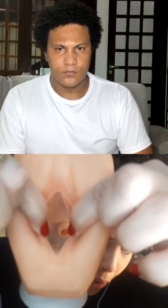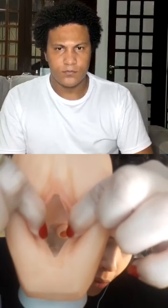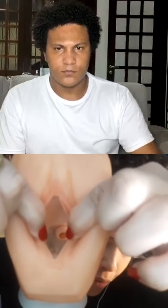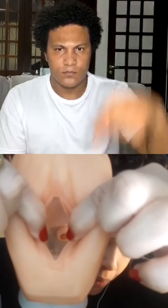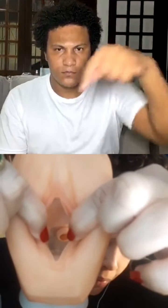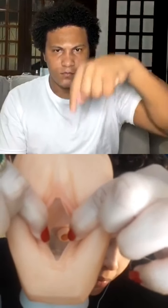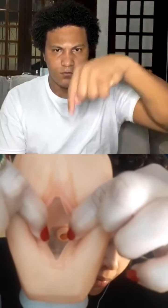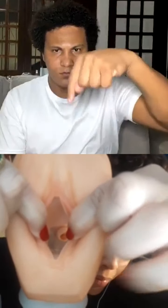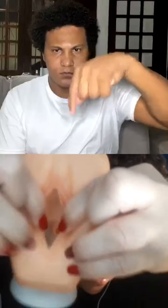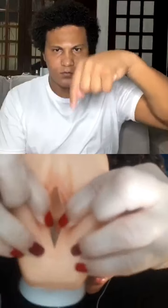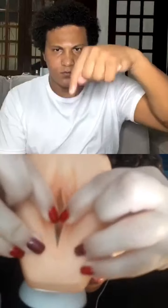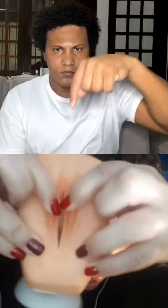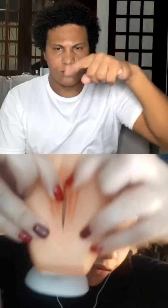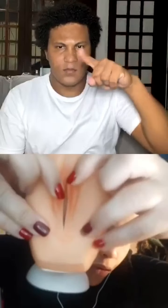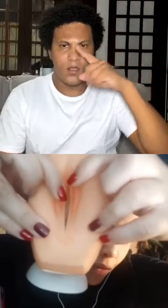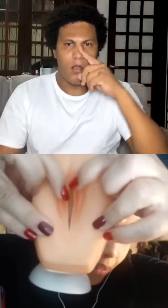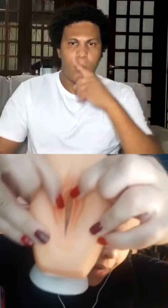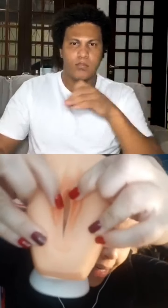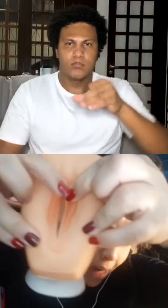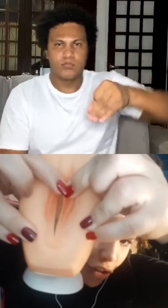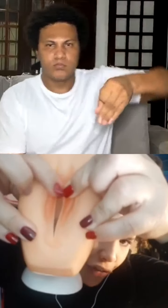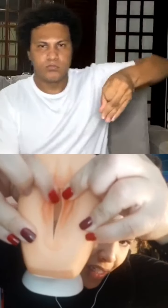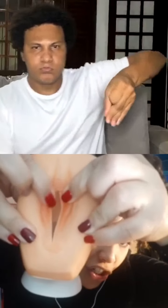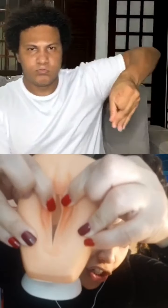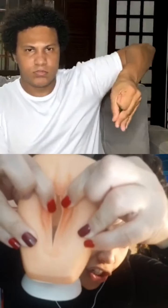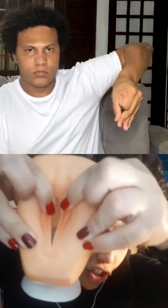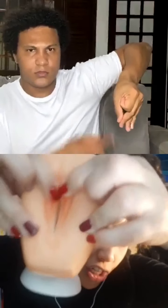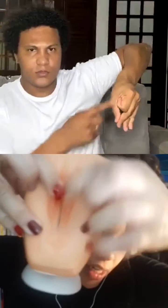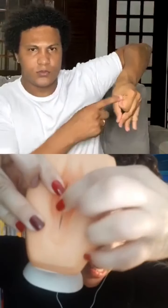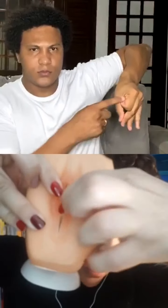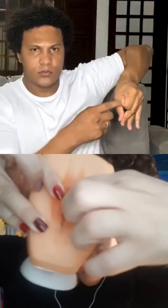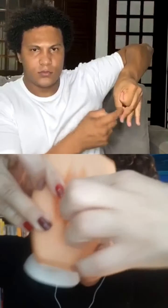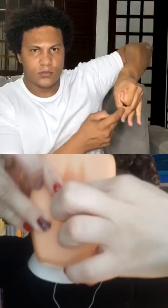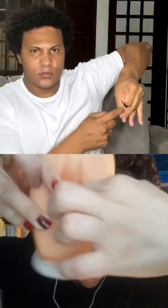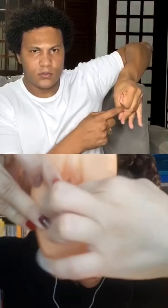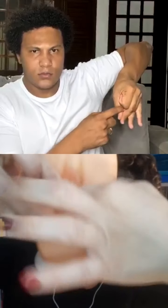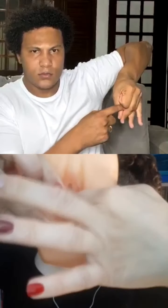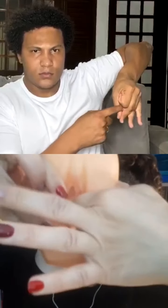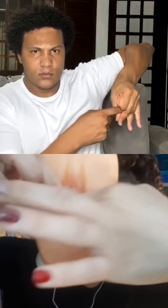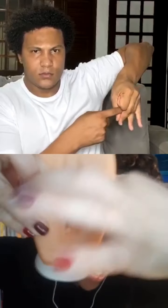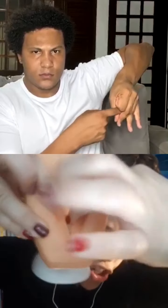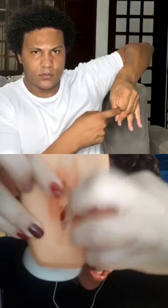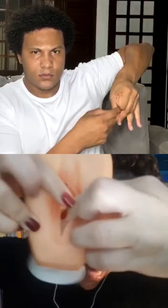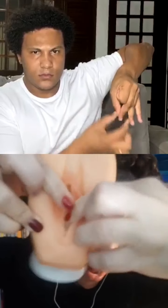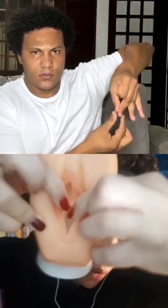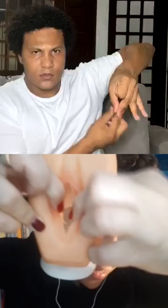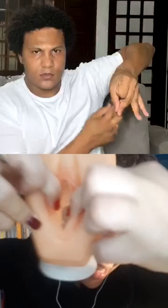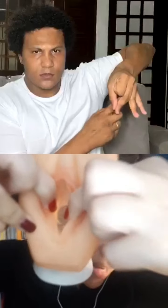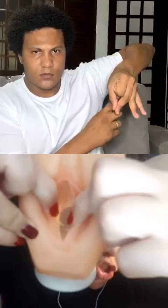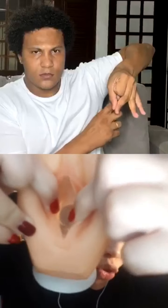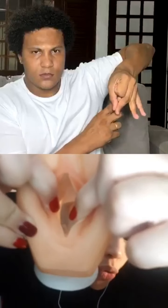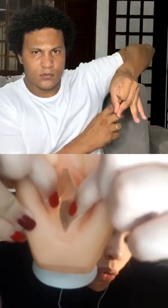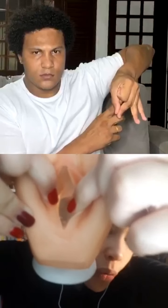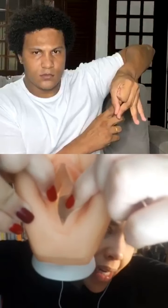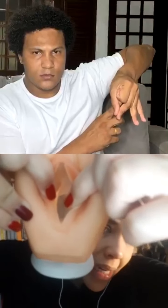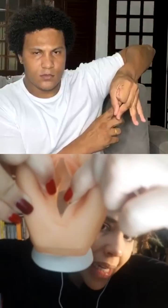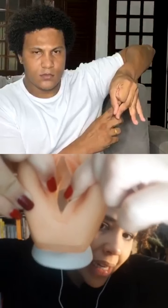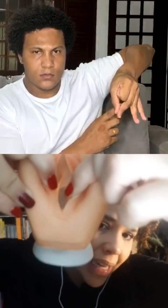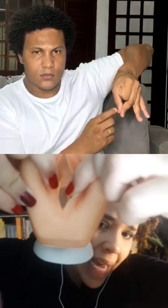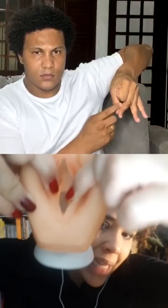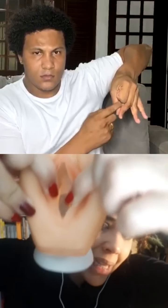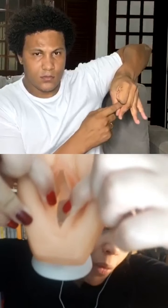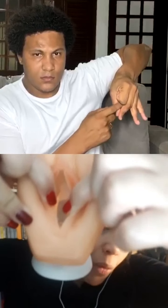vaginal. A vulva tem o canal de fazer xixi, tem o canal vaginal que menstrua,